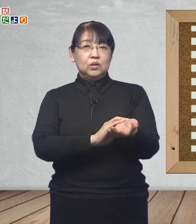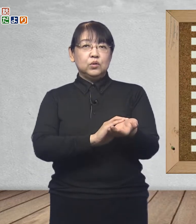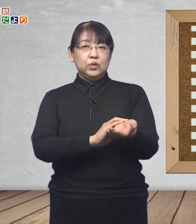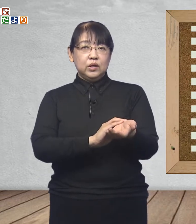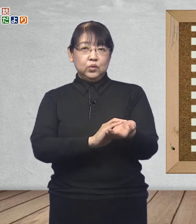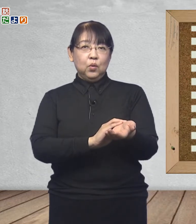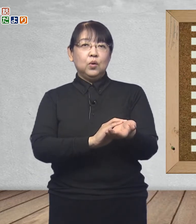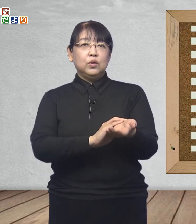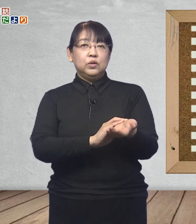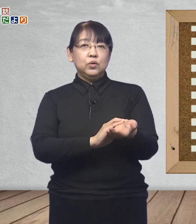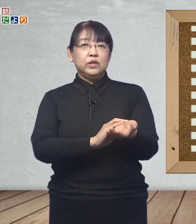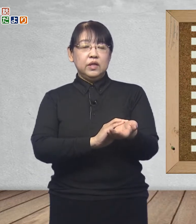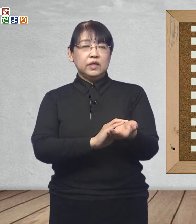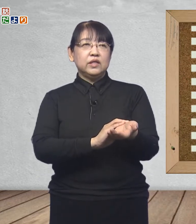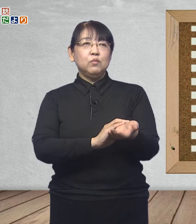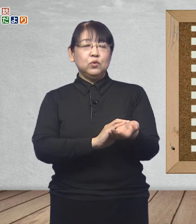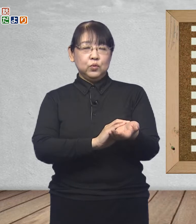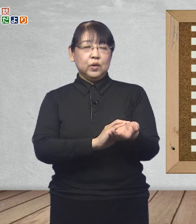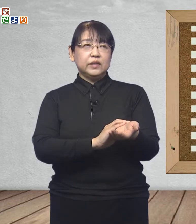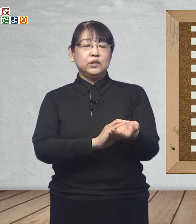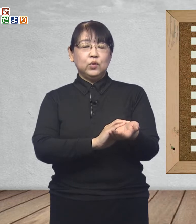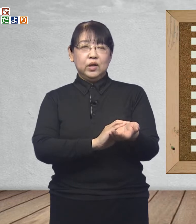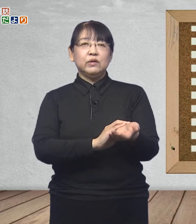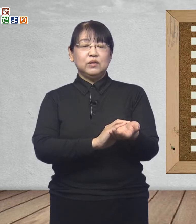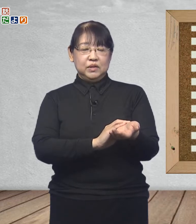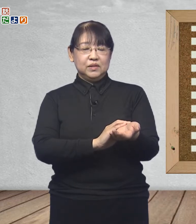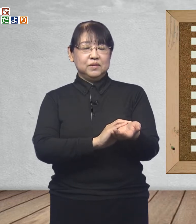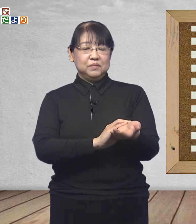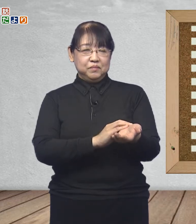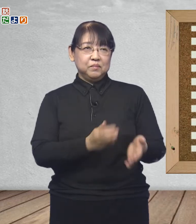その後、両手で建物の形を表します。